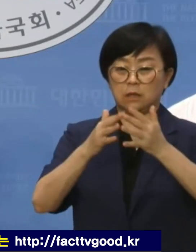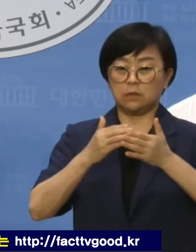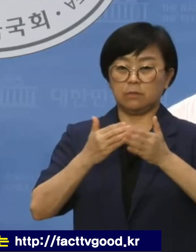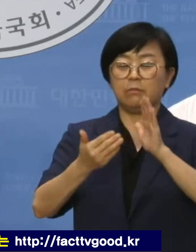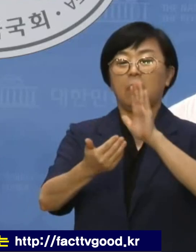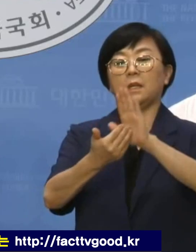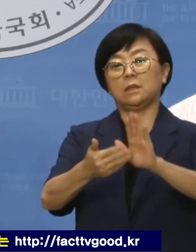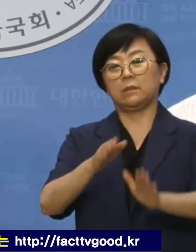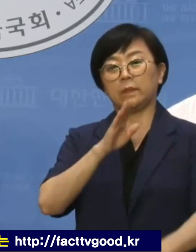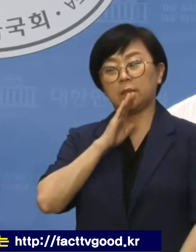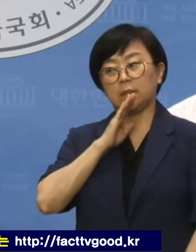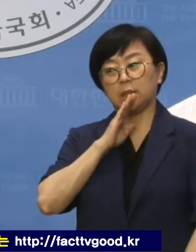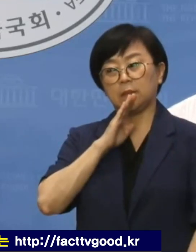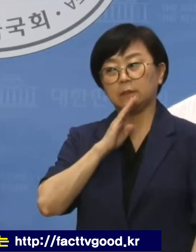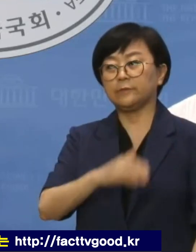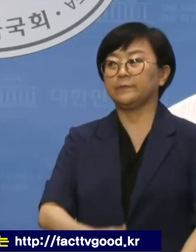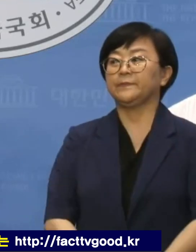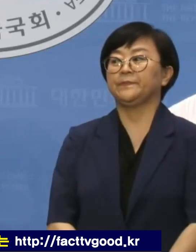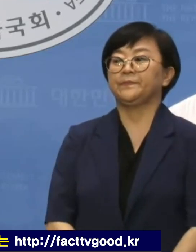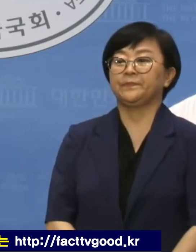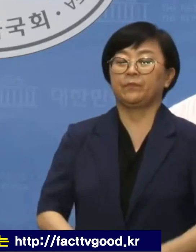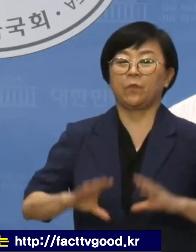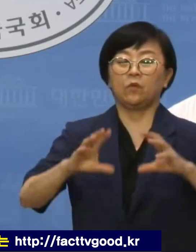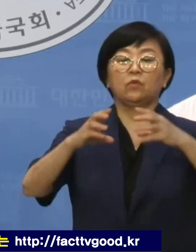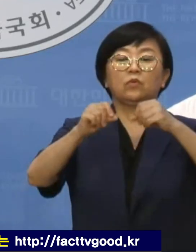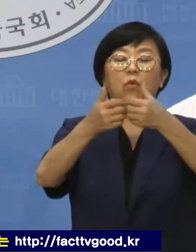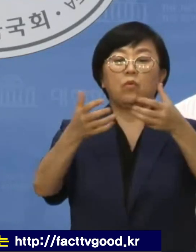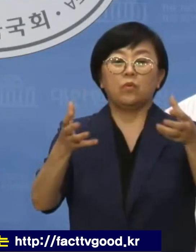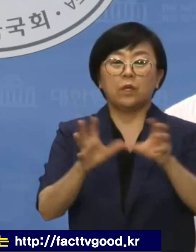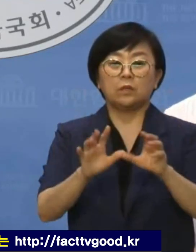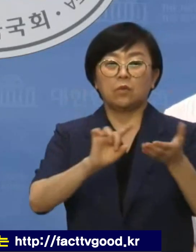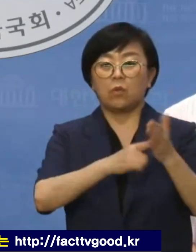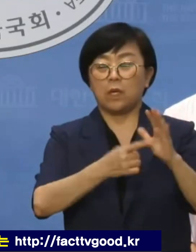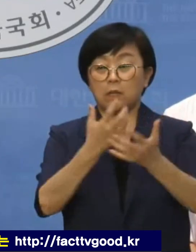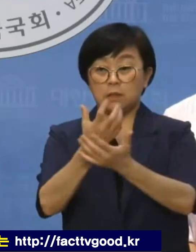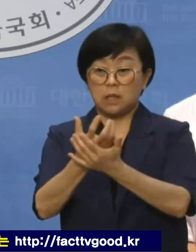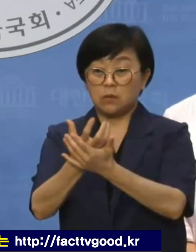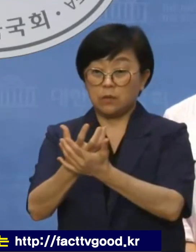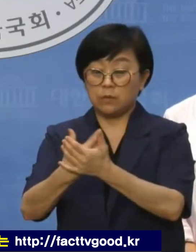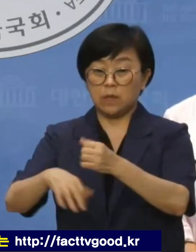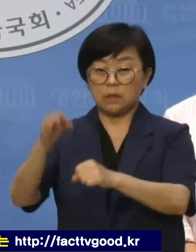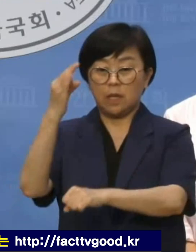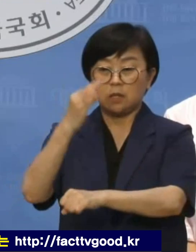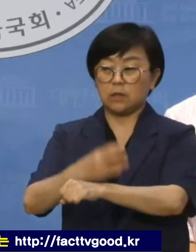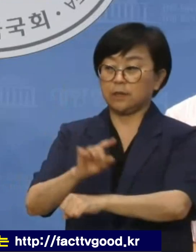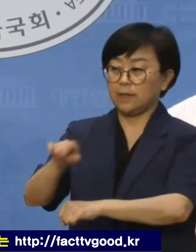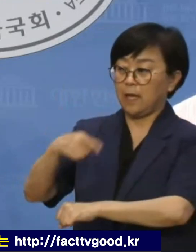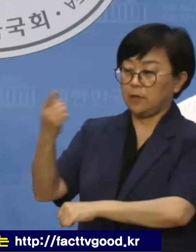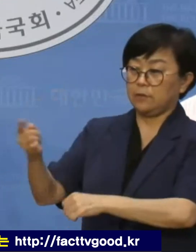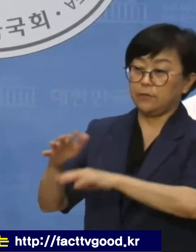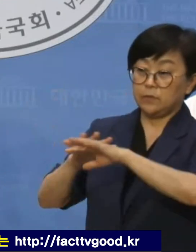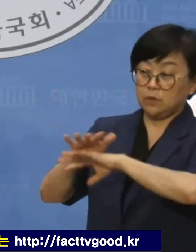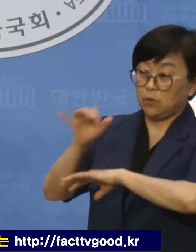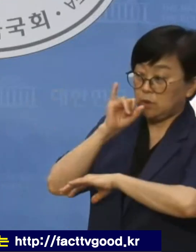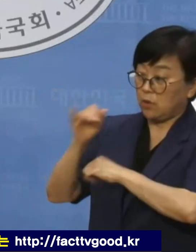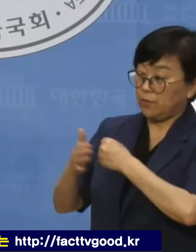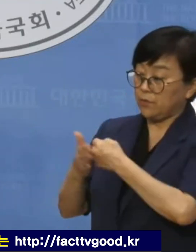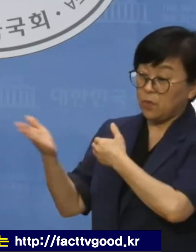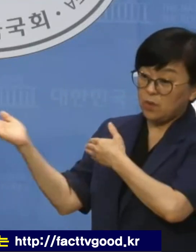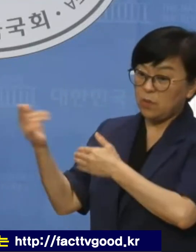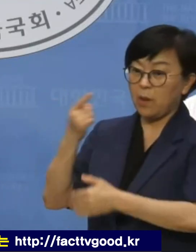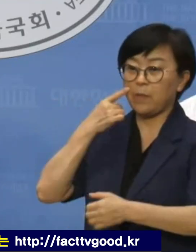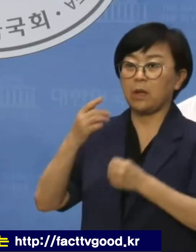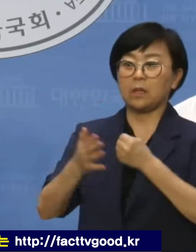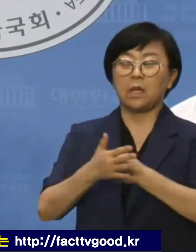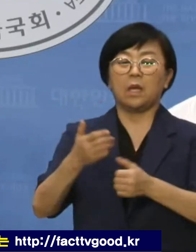않는 것이 맞다라고 생각하고 있습니다. 국토부에서 공개한 자료에 단순히 저희 다음 지도에 붙여서 위치만 해본 것입니다.